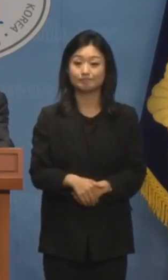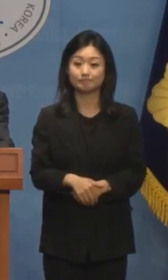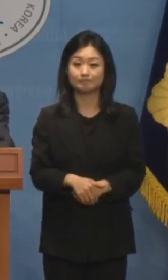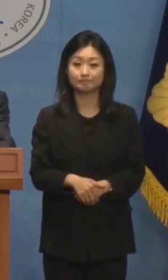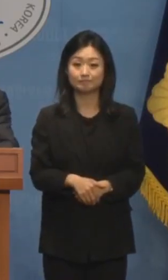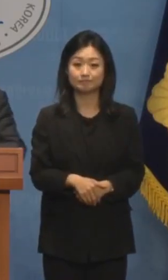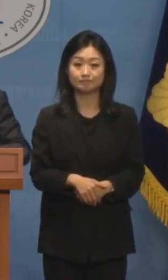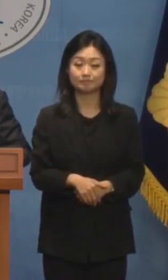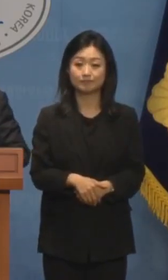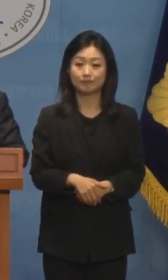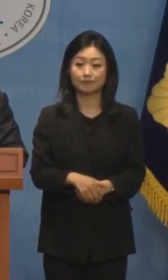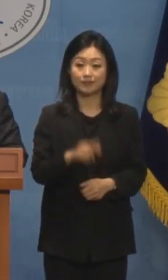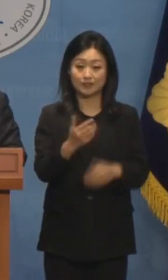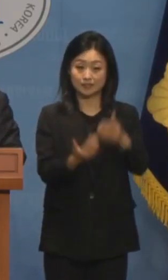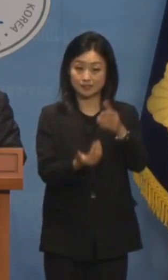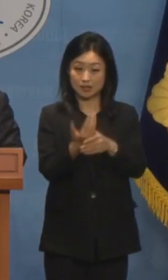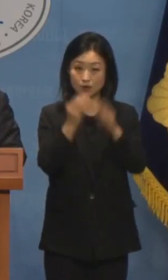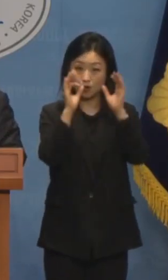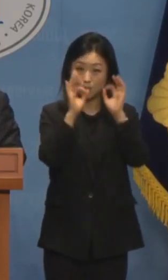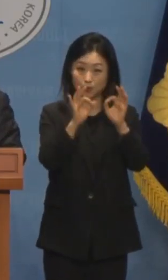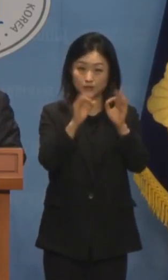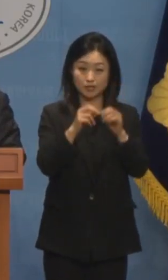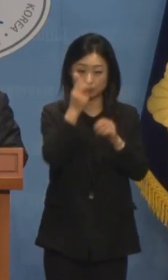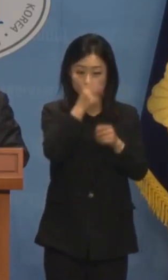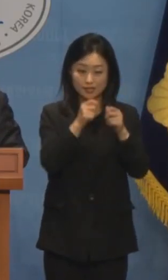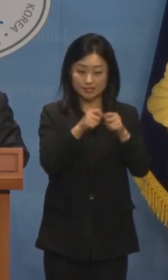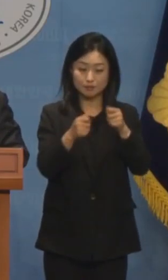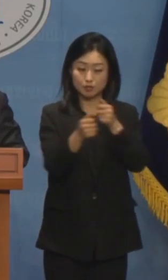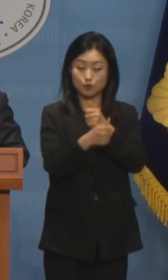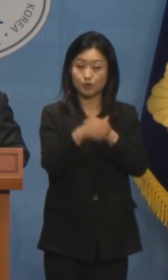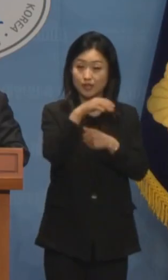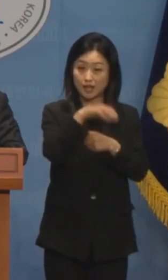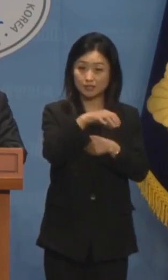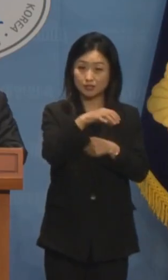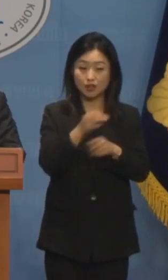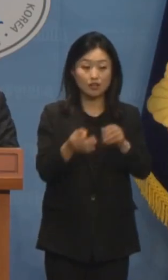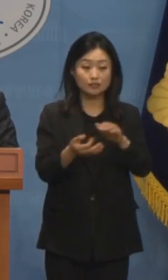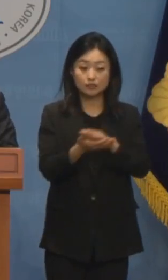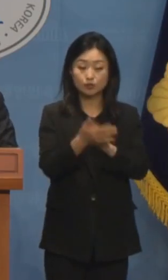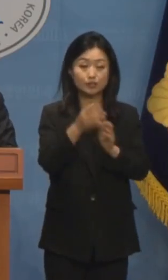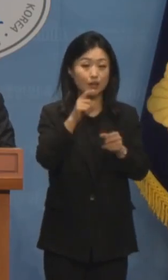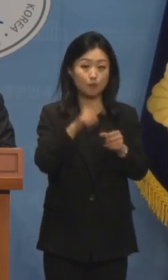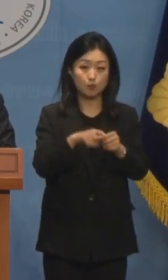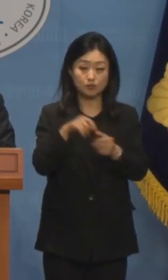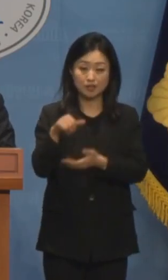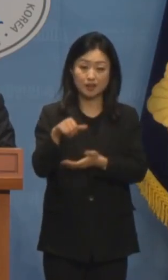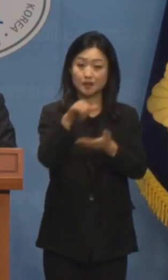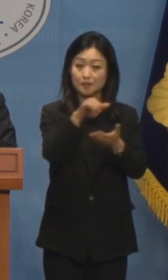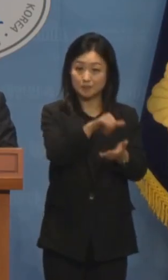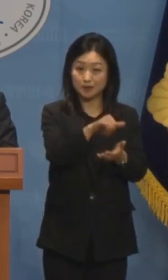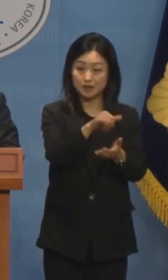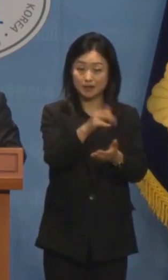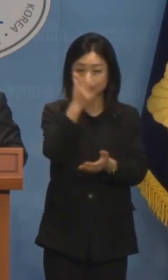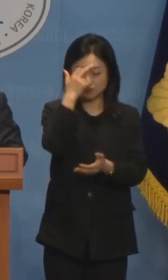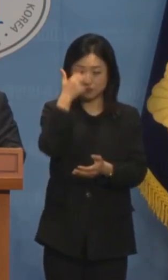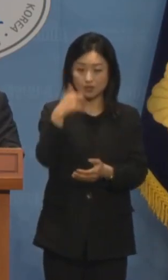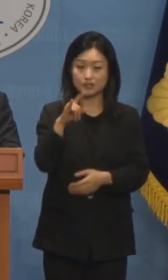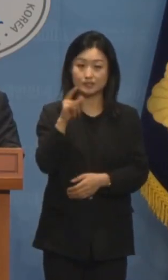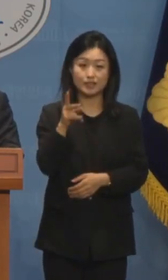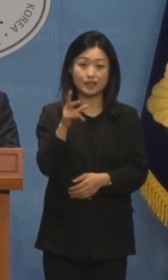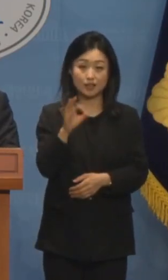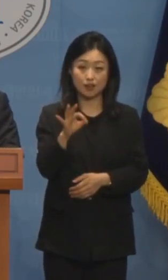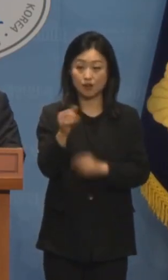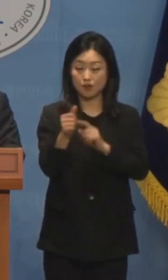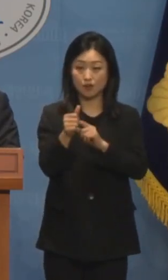마쳤습니다. 이런 상황 속에서 열린 수심위는 청탁 목적으로 디올백을 건넸다는 최재형 목사의